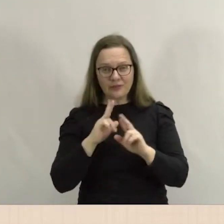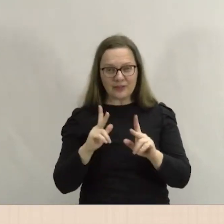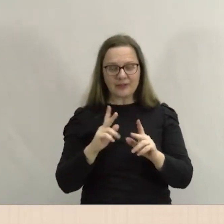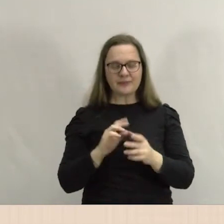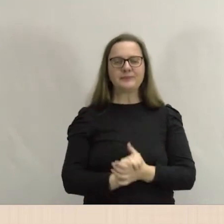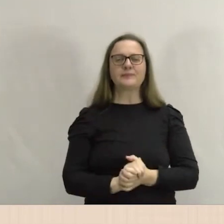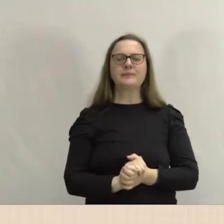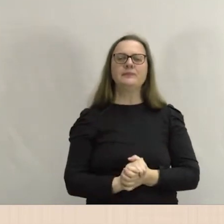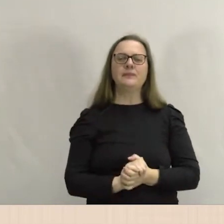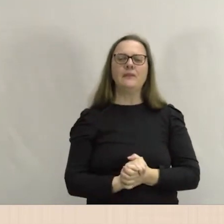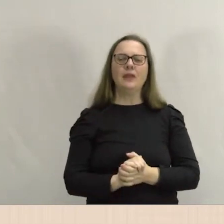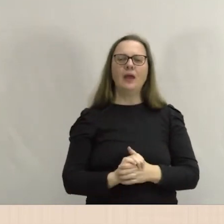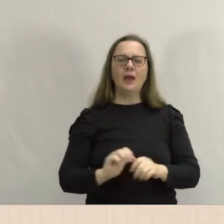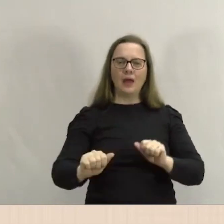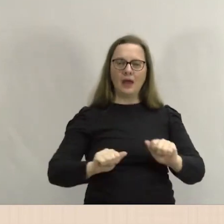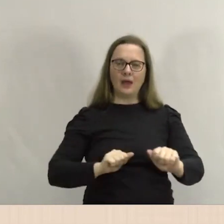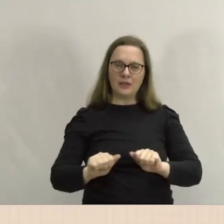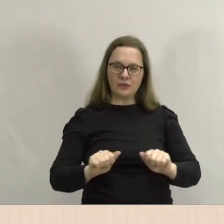Atos capítulo 8.